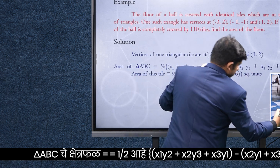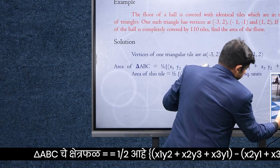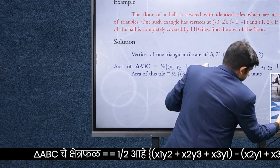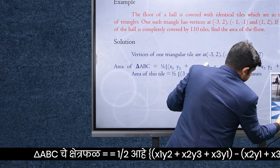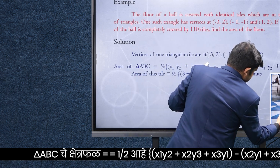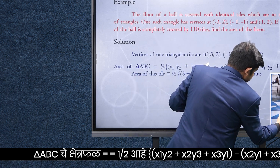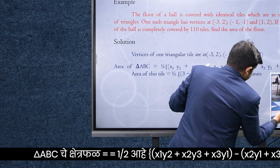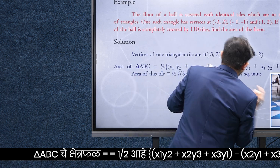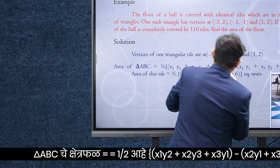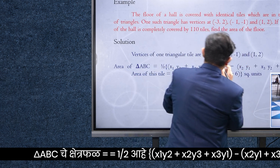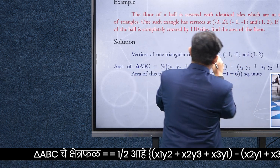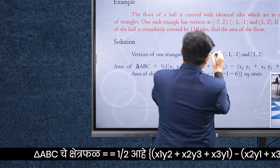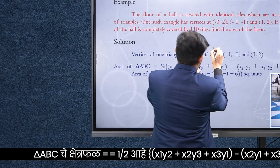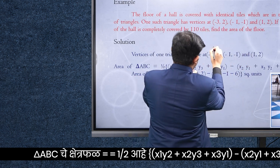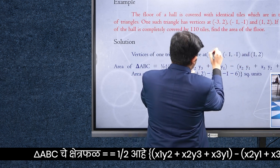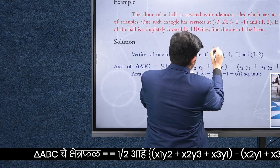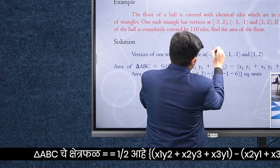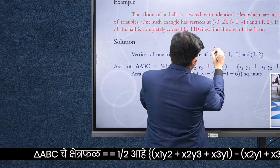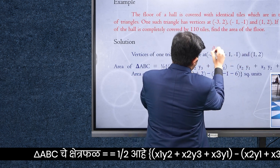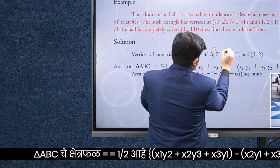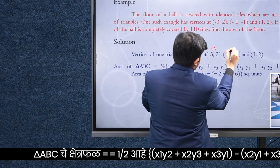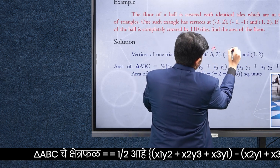+ x3/2 + x1/3.